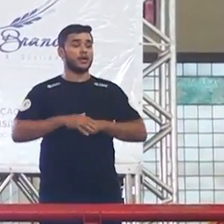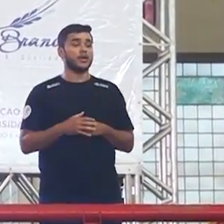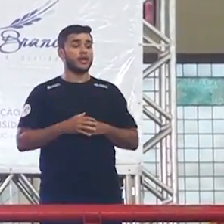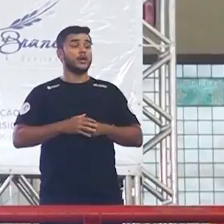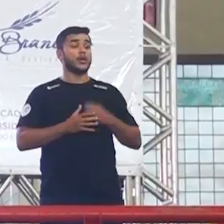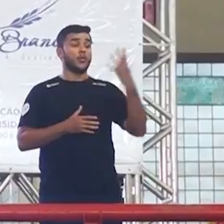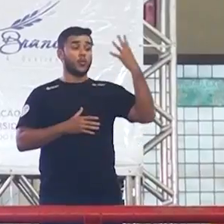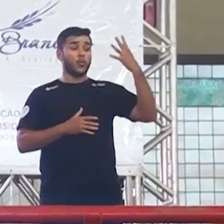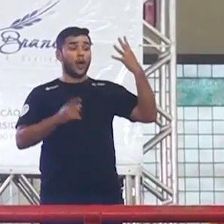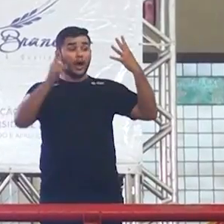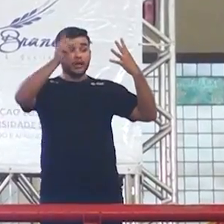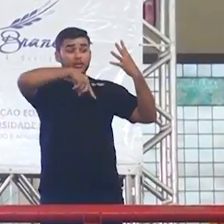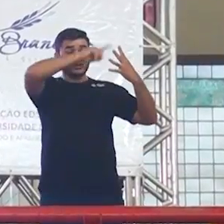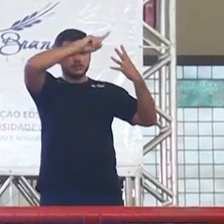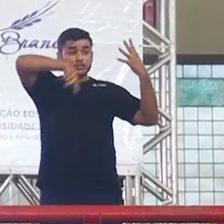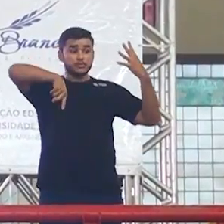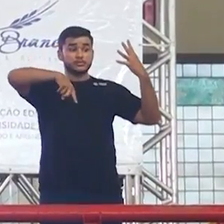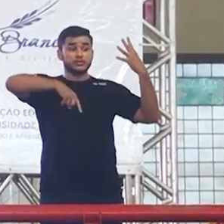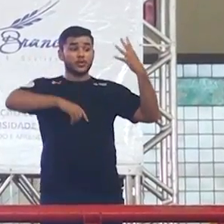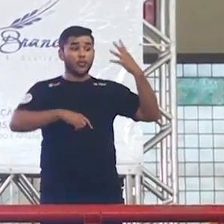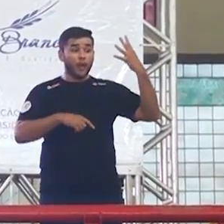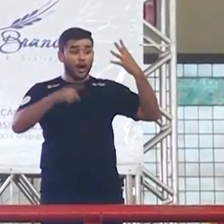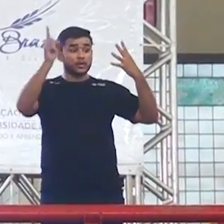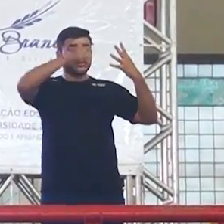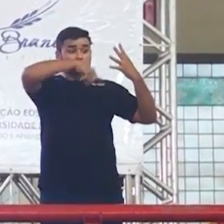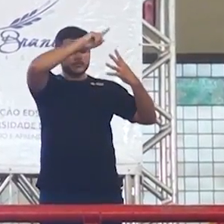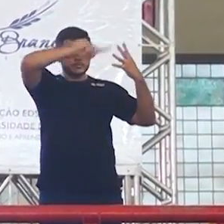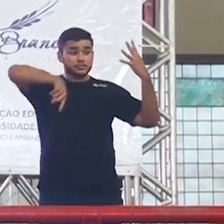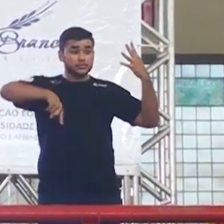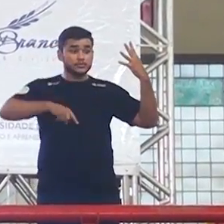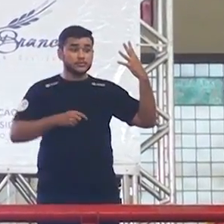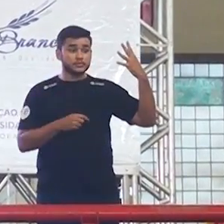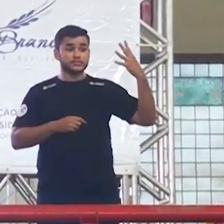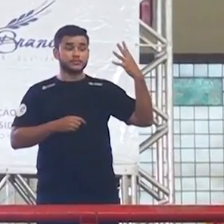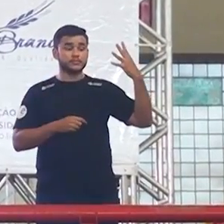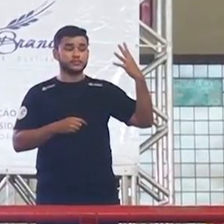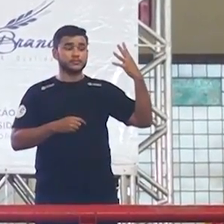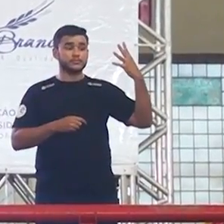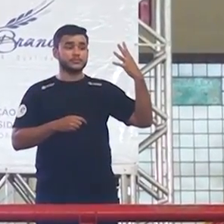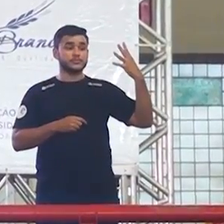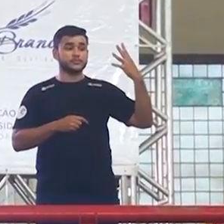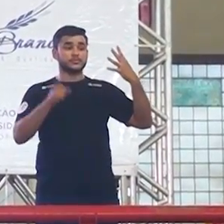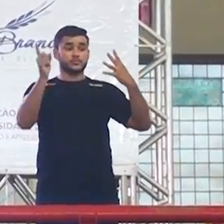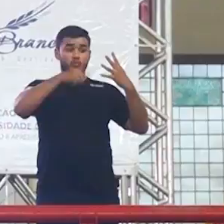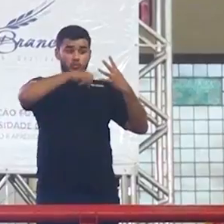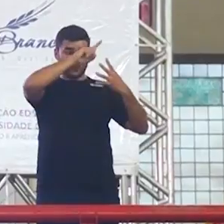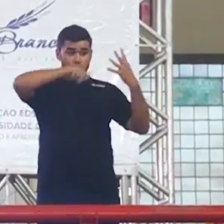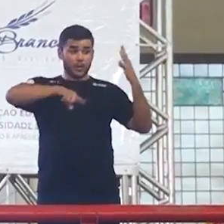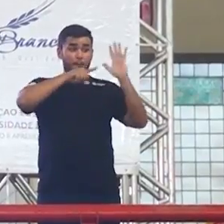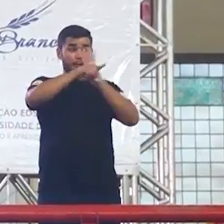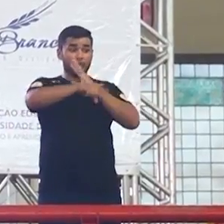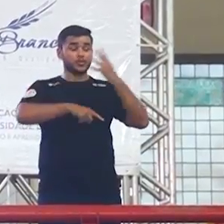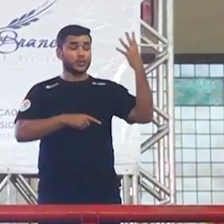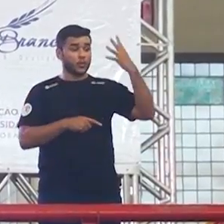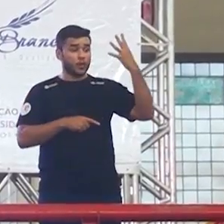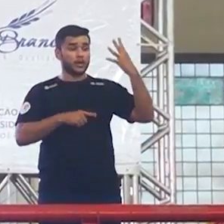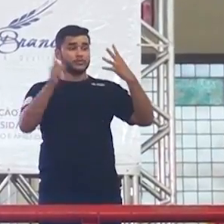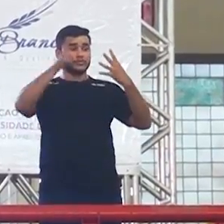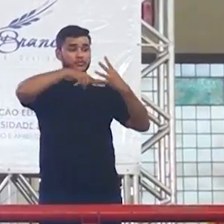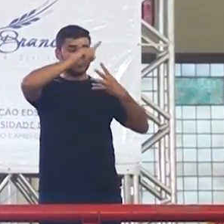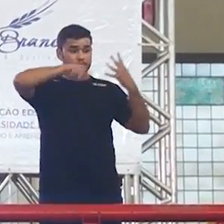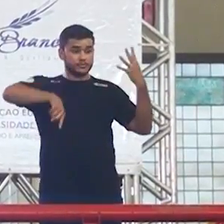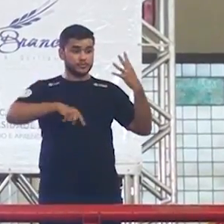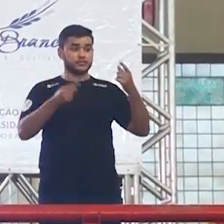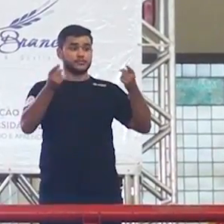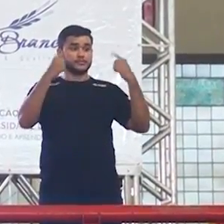de um transformador é igual a 100 watts. Aonde tem 100 watts, puxa uma setinha, puxe.